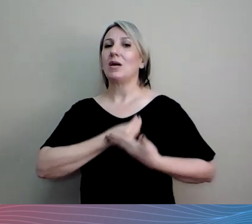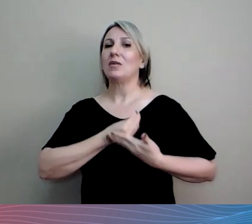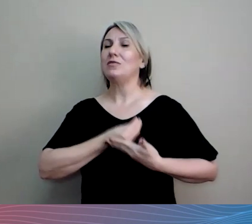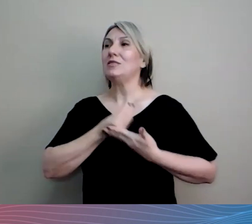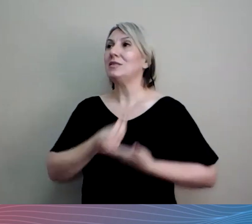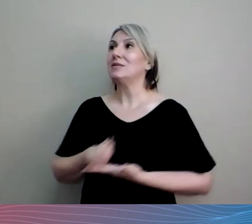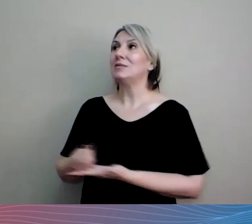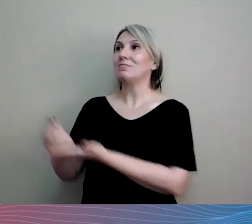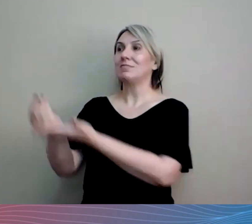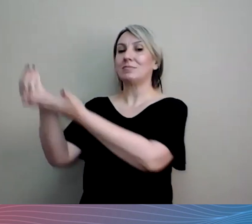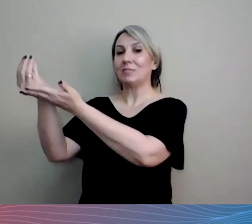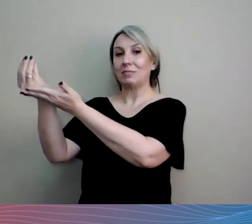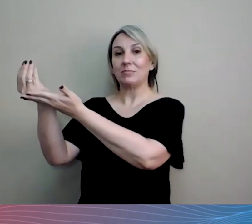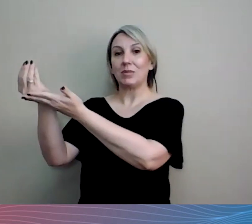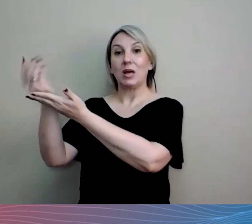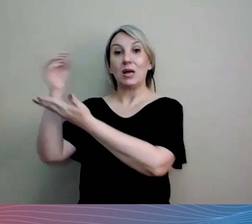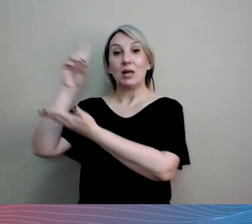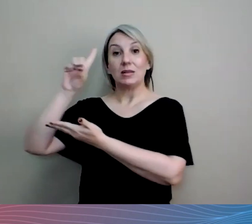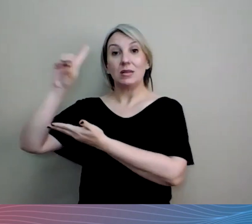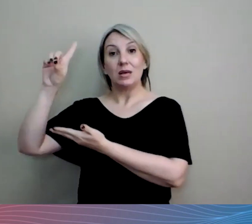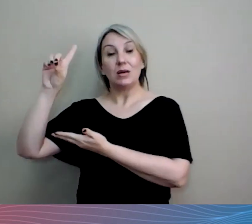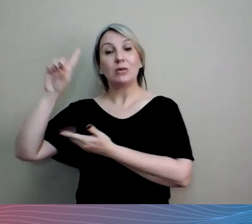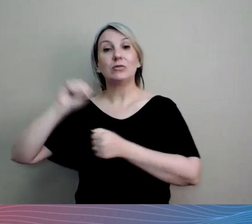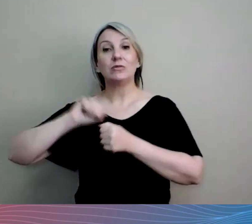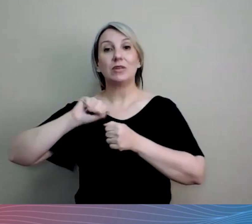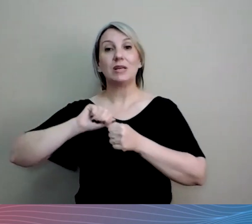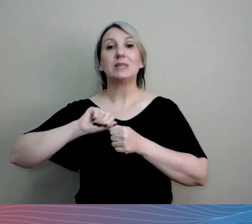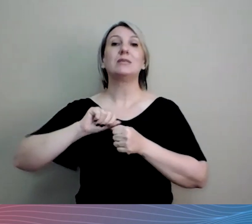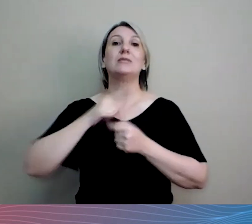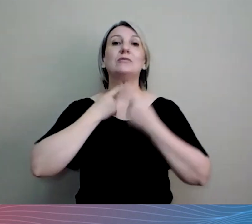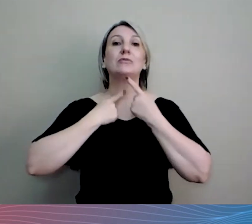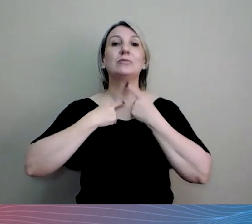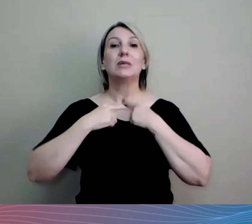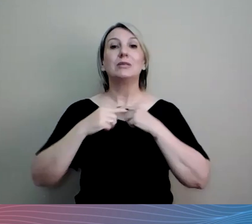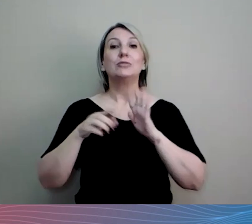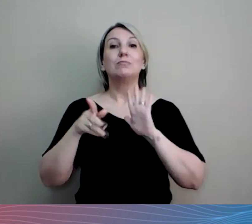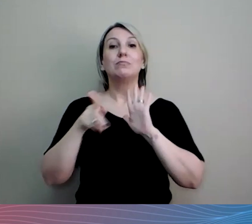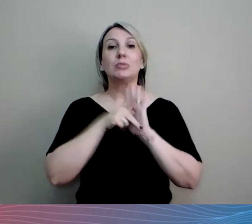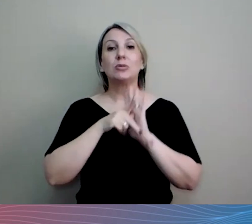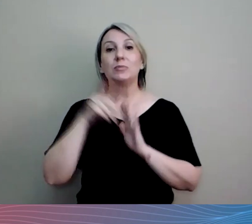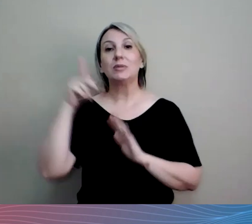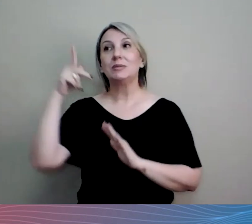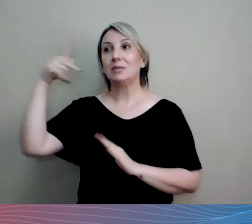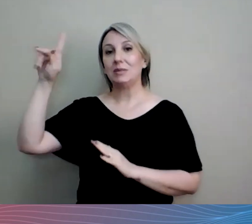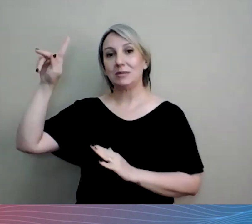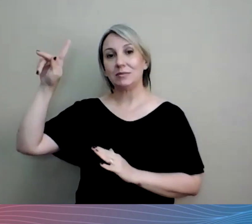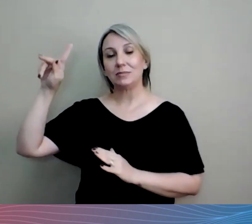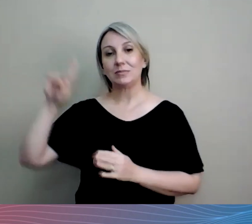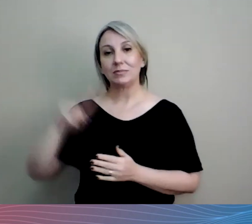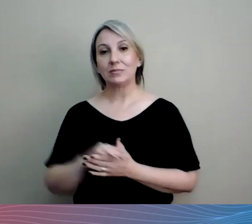operações. Entendeu? Deus, Ele está usando a igreja, usando o corpo de Cristo